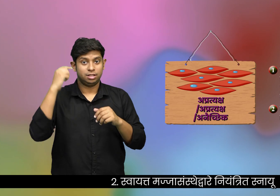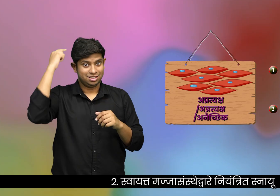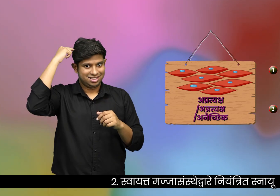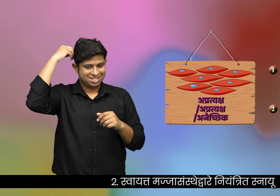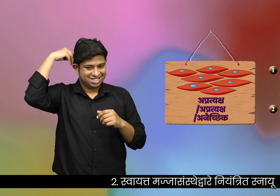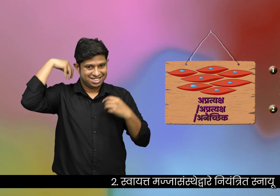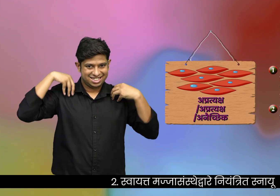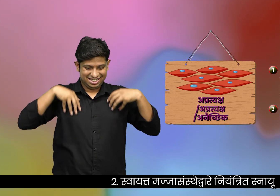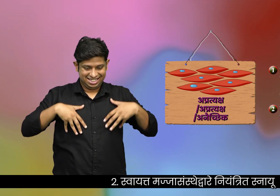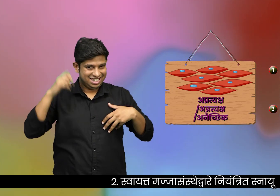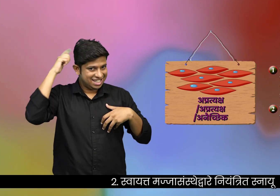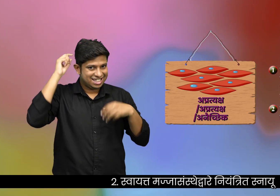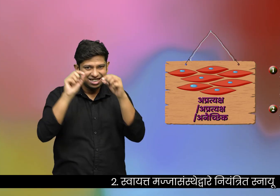मज्जासंस्थानेद्वारे नियंत्रित सप्तायू.